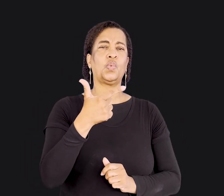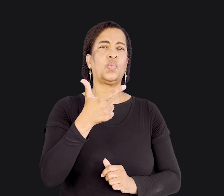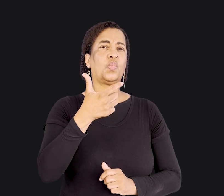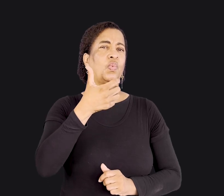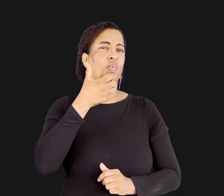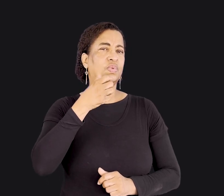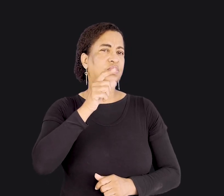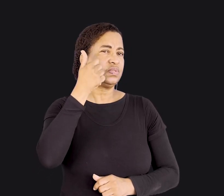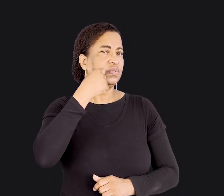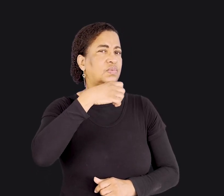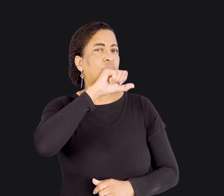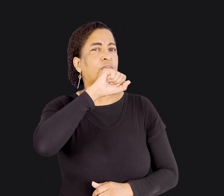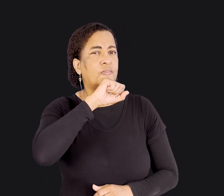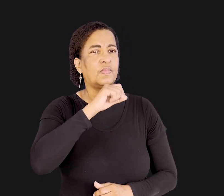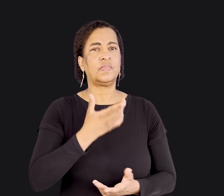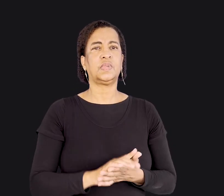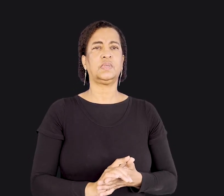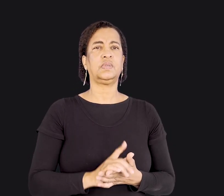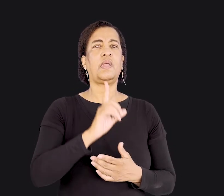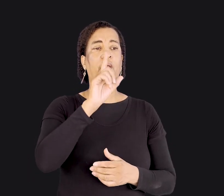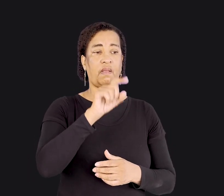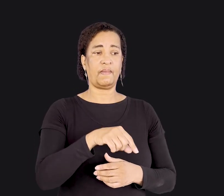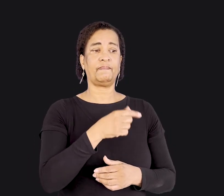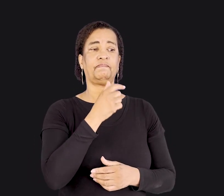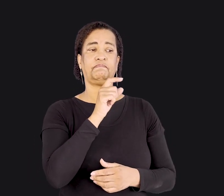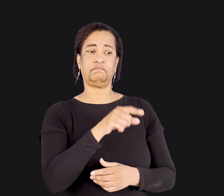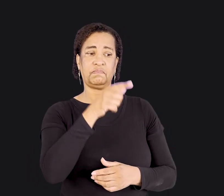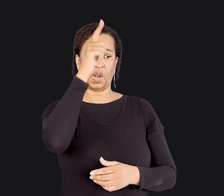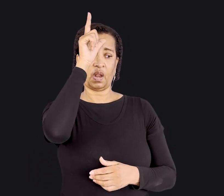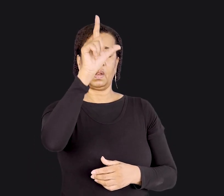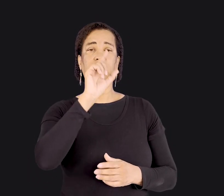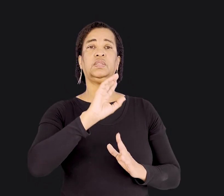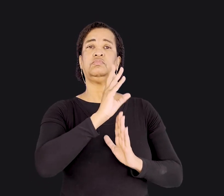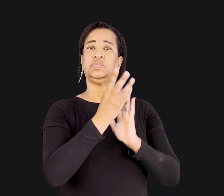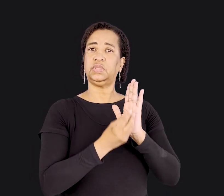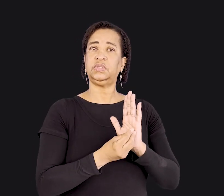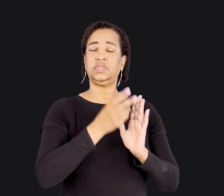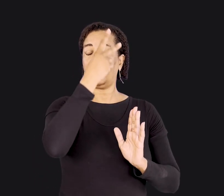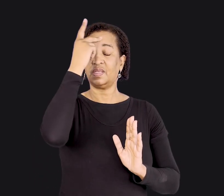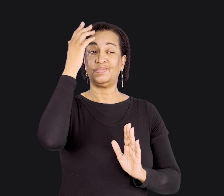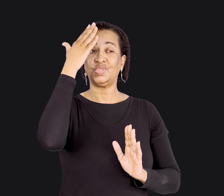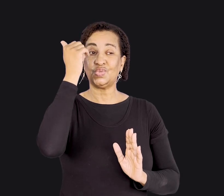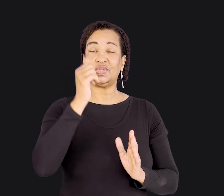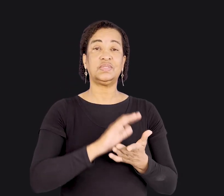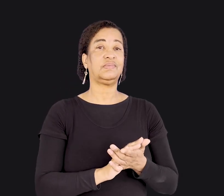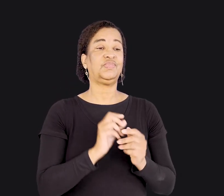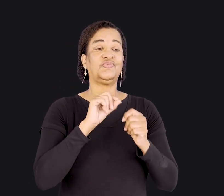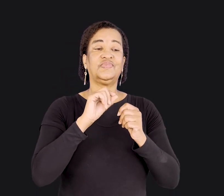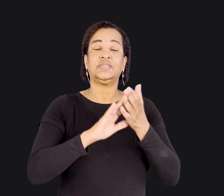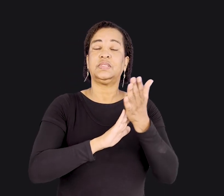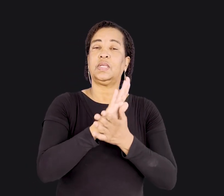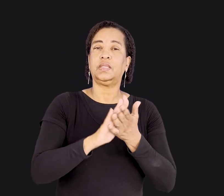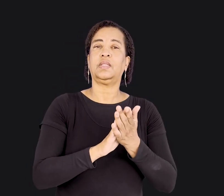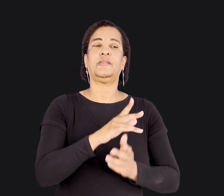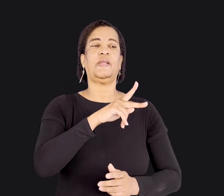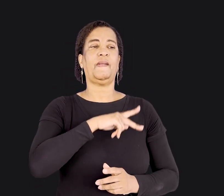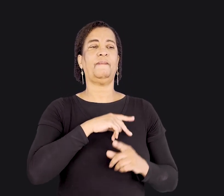bem provável que ele fosse um dos líderes da igreja. Todos sabiam do fato e ninguém fazia nada. Paulo